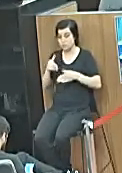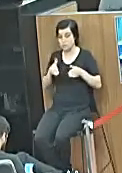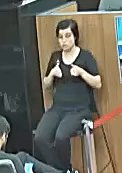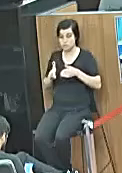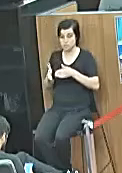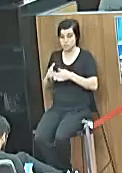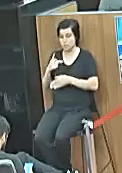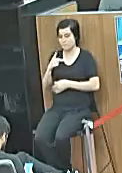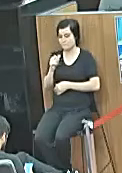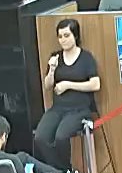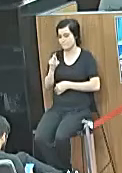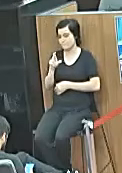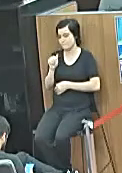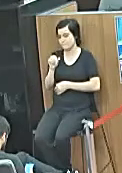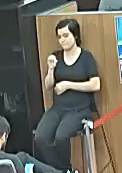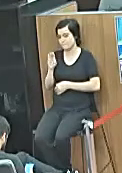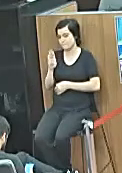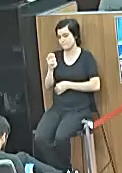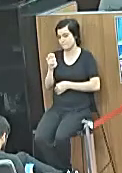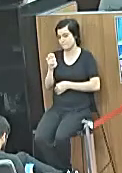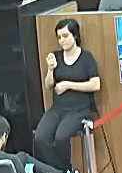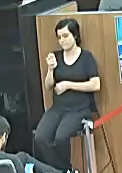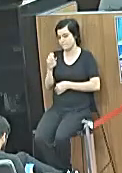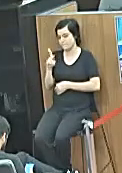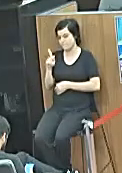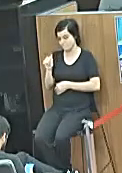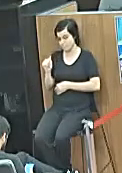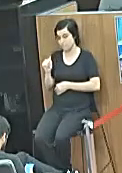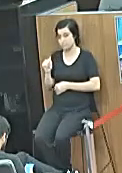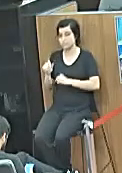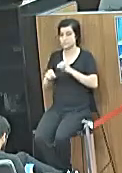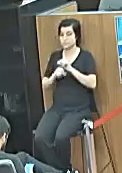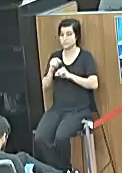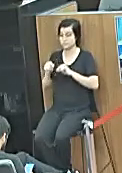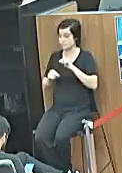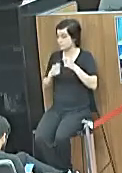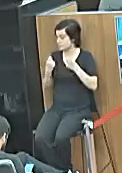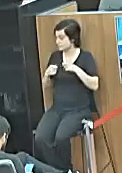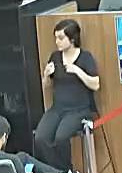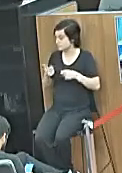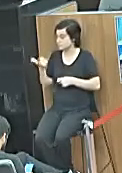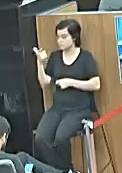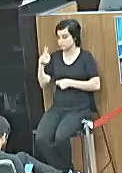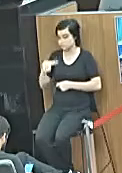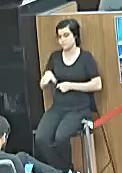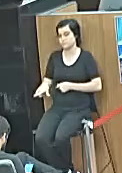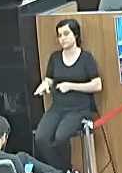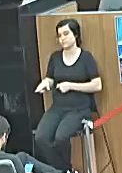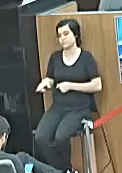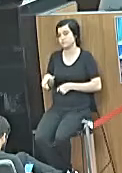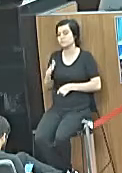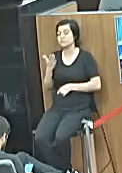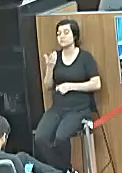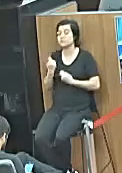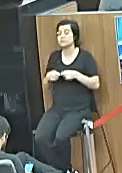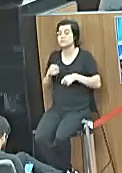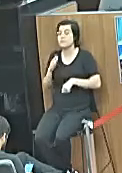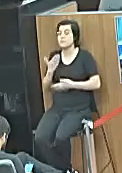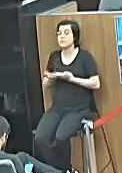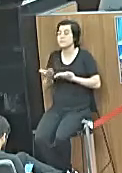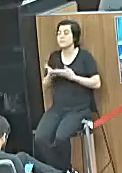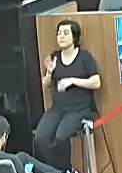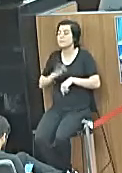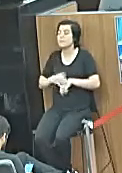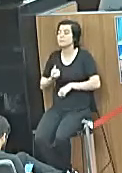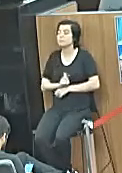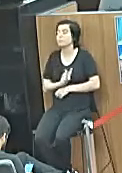que está em situação de recuperação 7 vai conseguir recuperar desse desastre quantos mais vão precisar perder o